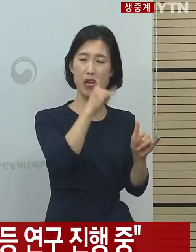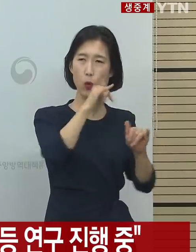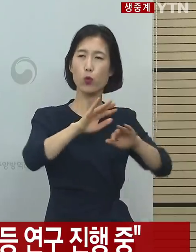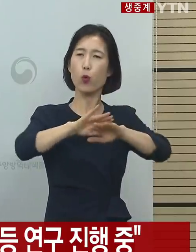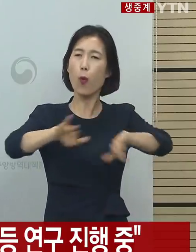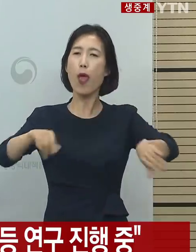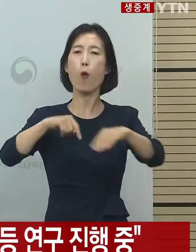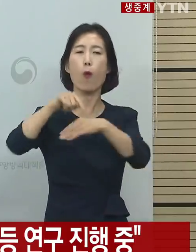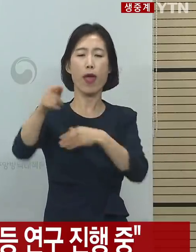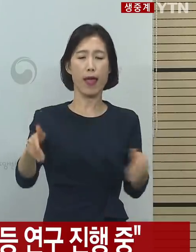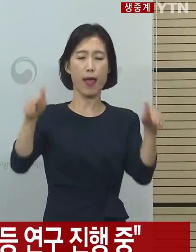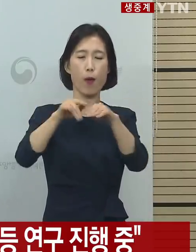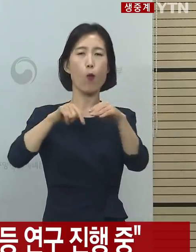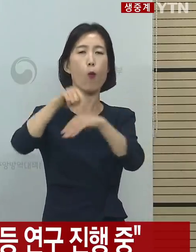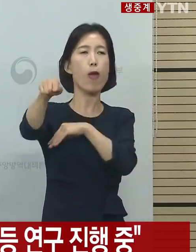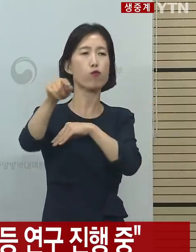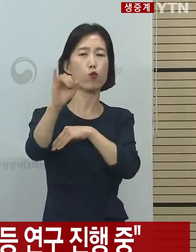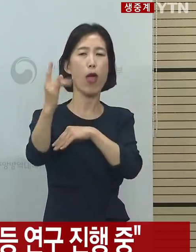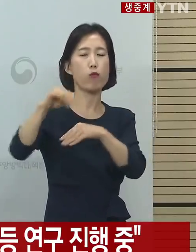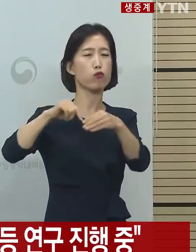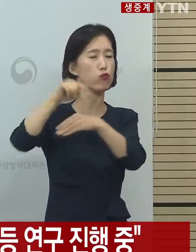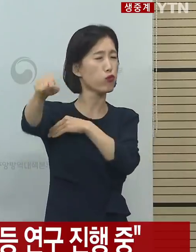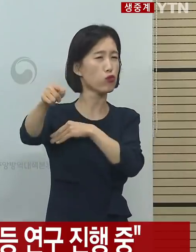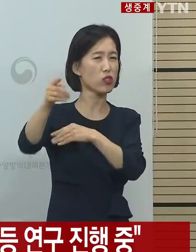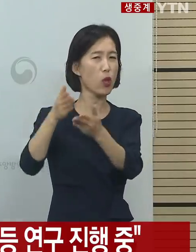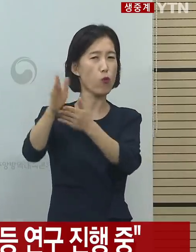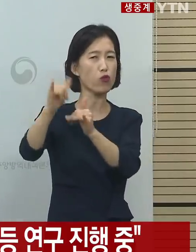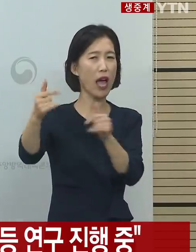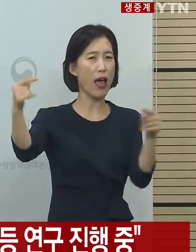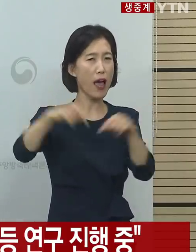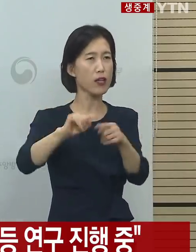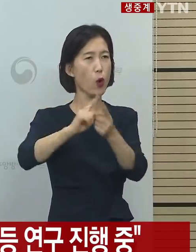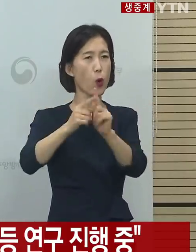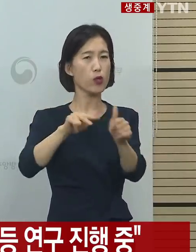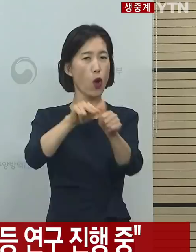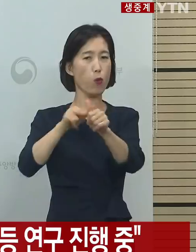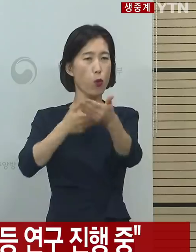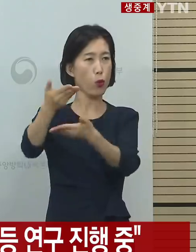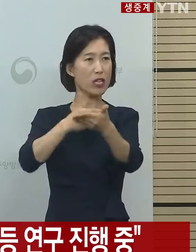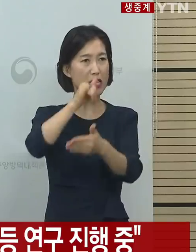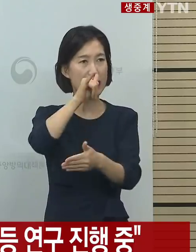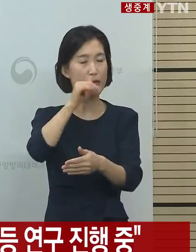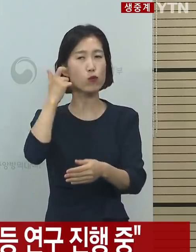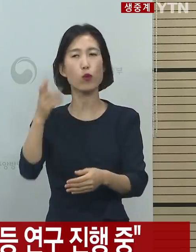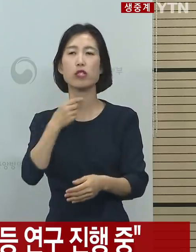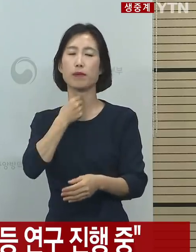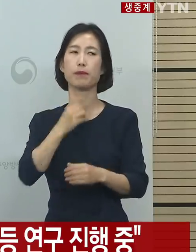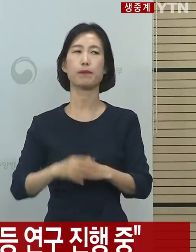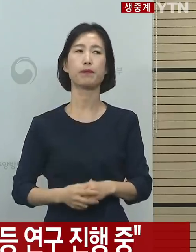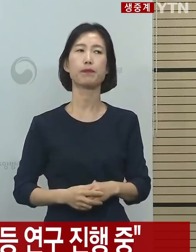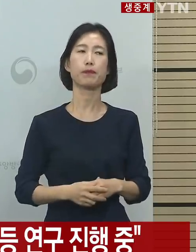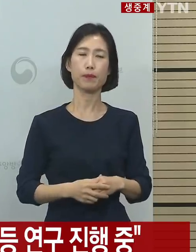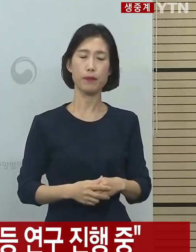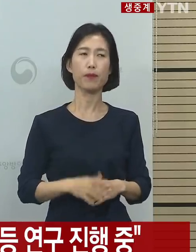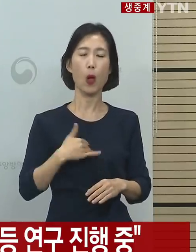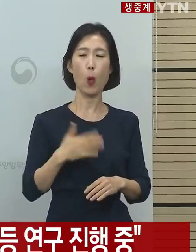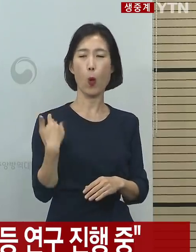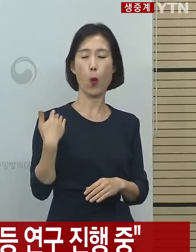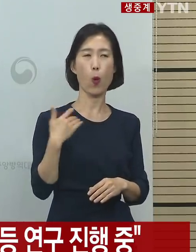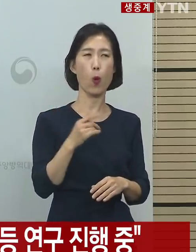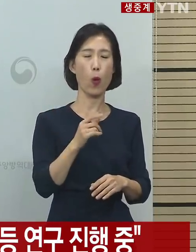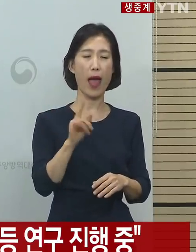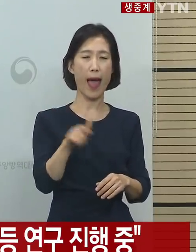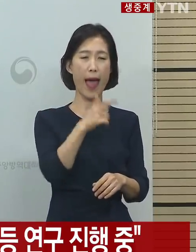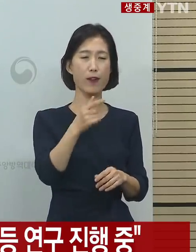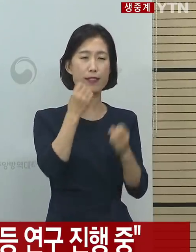데이터를 얼마만큼 공유를 하고 계신지도 좀 궁금합니다. 네, 최근에 그 전체 일일 신규 환자